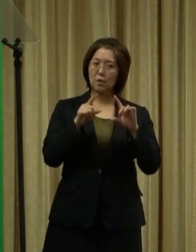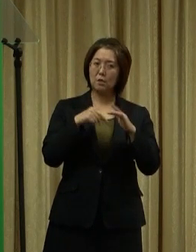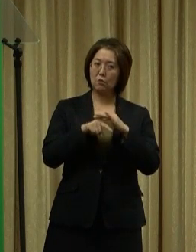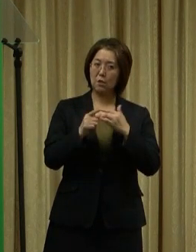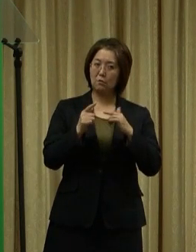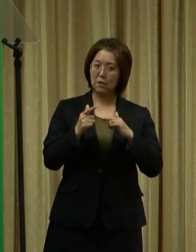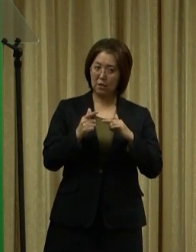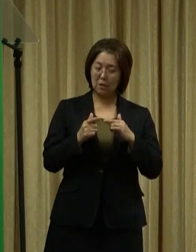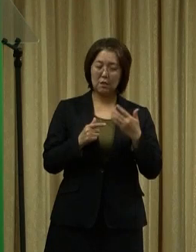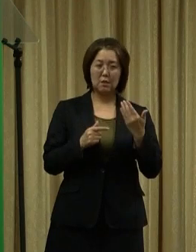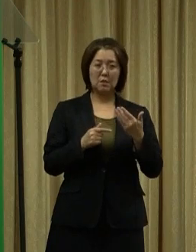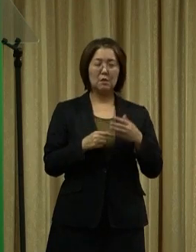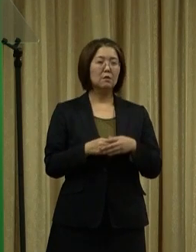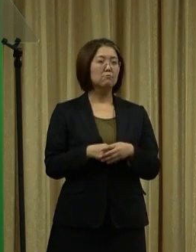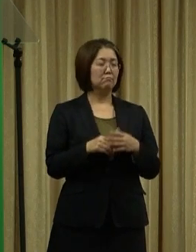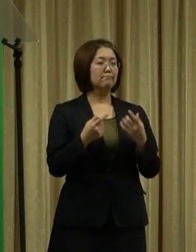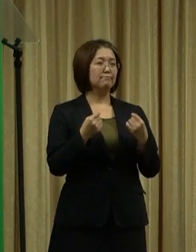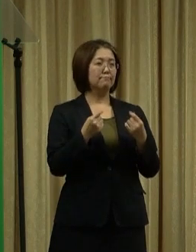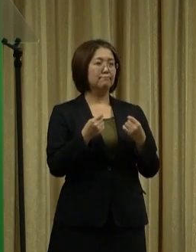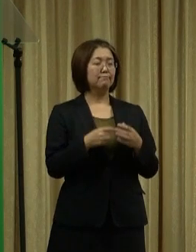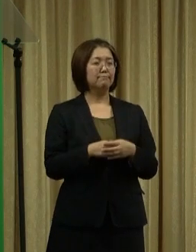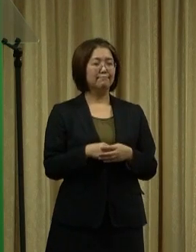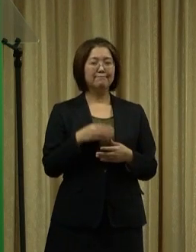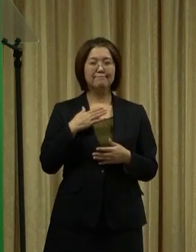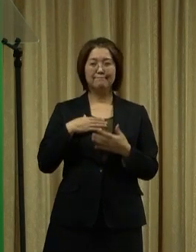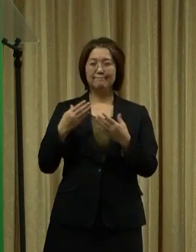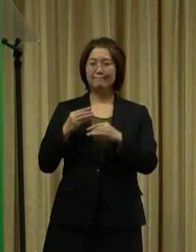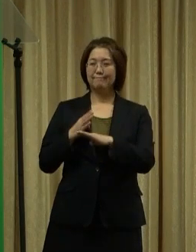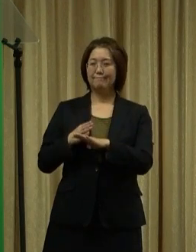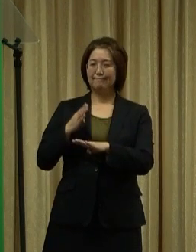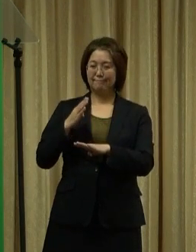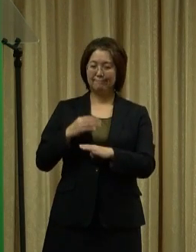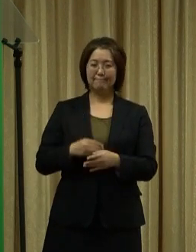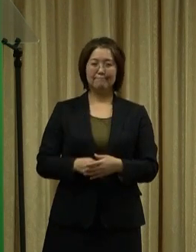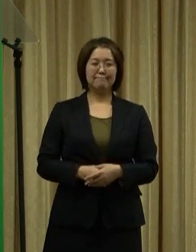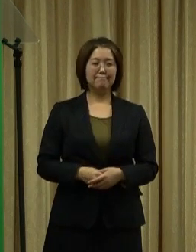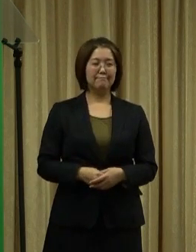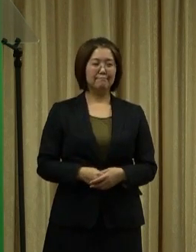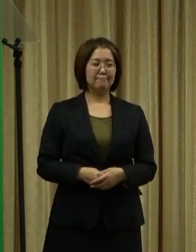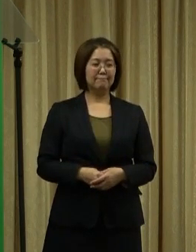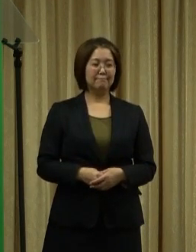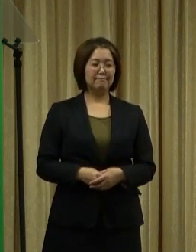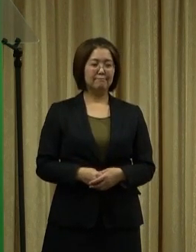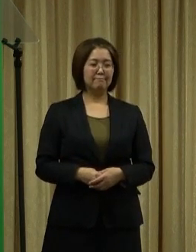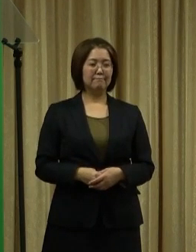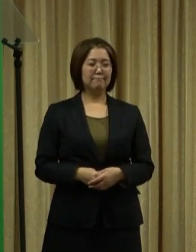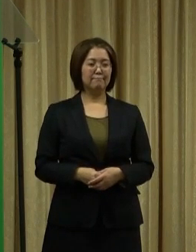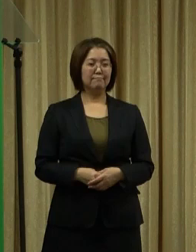けではないということですね。 そう です、うん、分かりました。ありがとうございました。